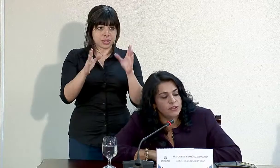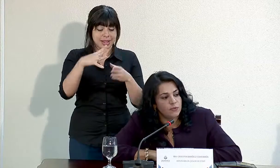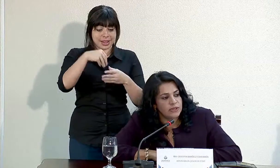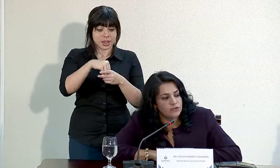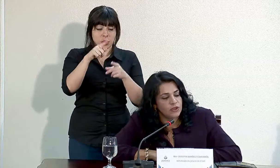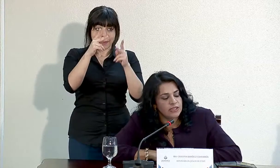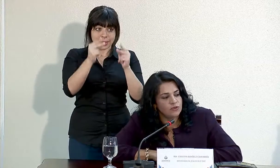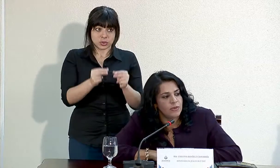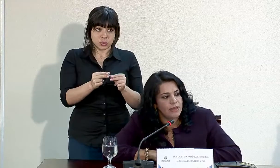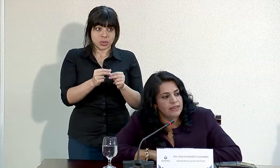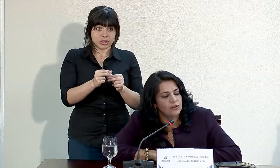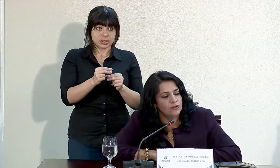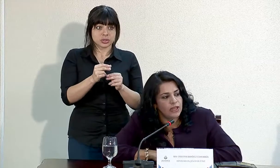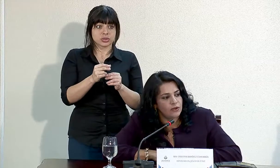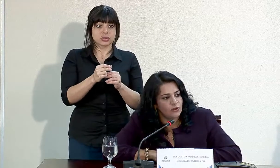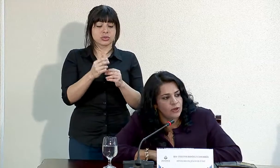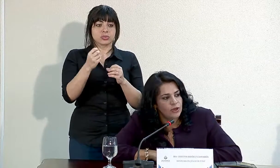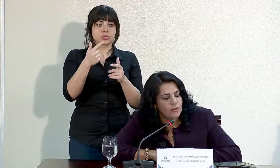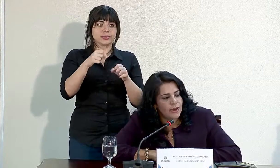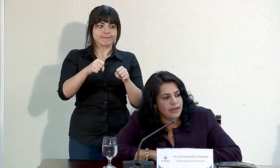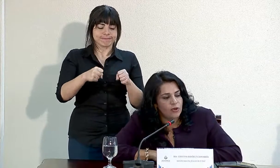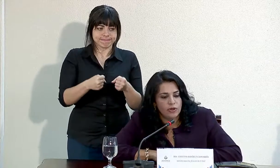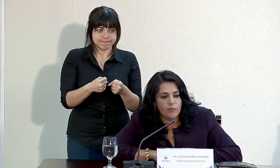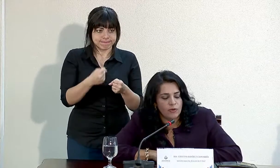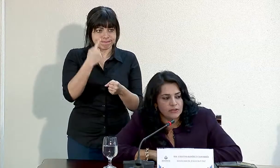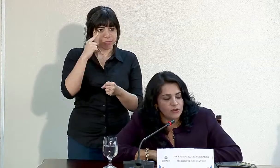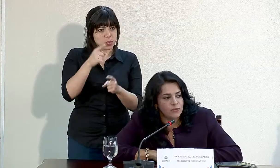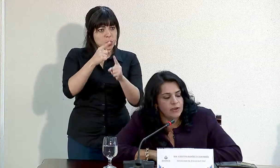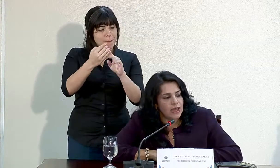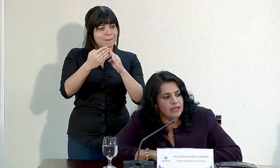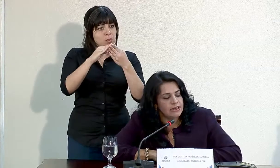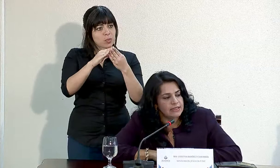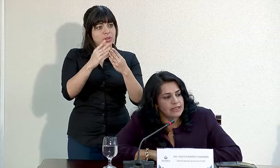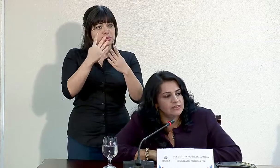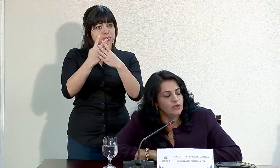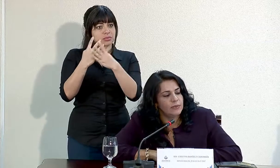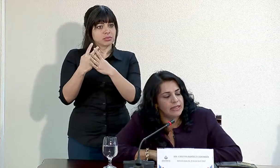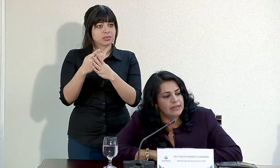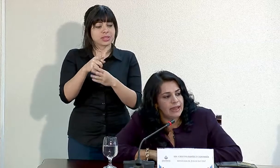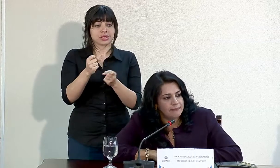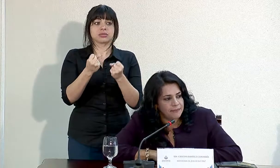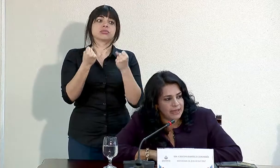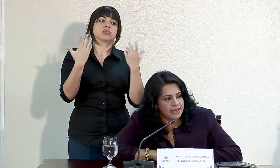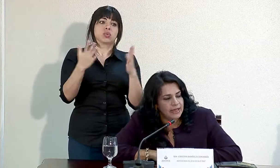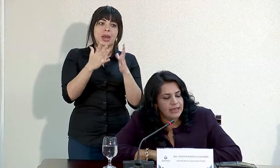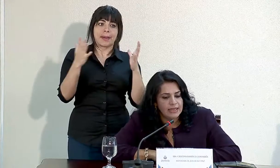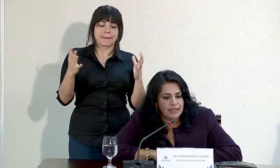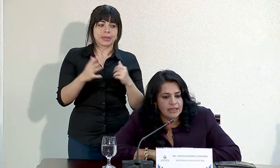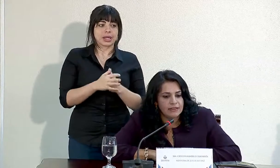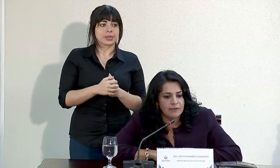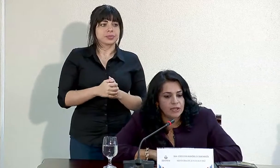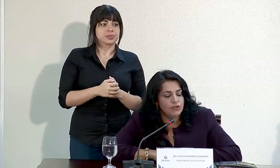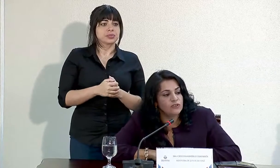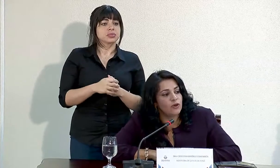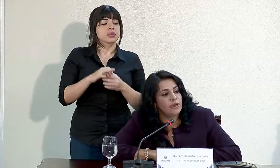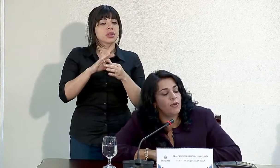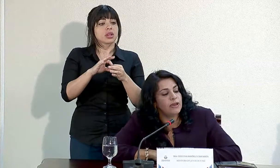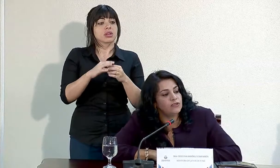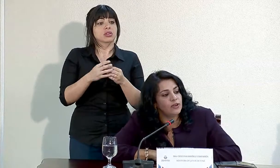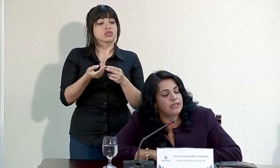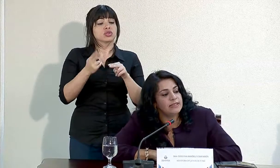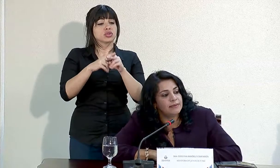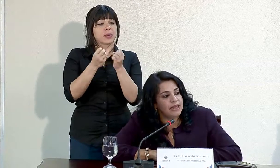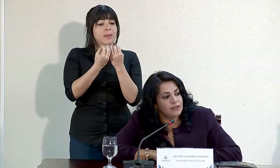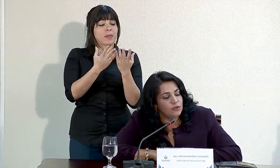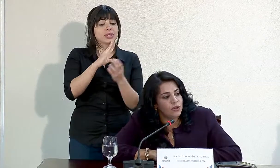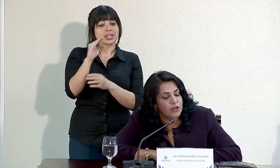de un presupuesto que es sumamente austero para una población privada de libertad que es sumamente amplia. Y en términos de